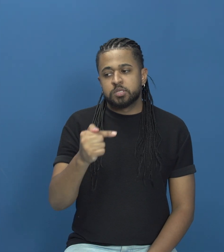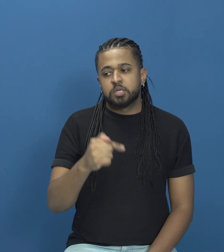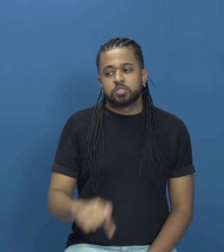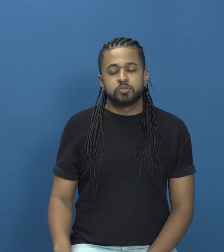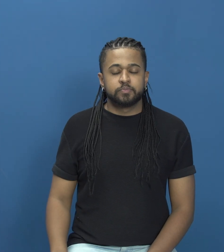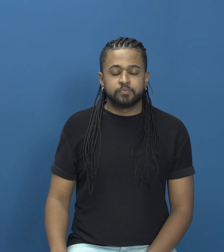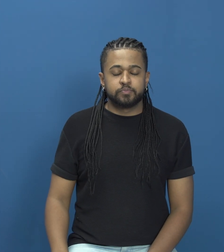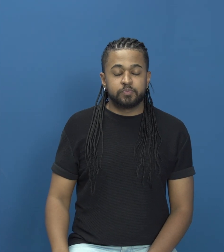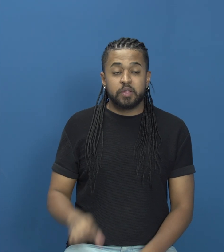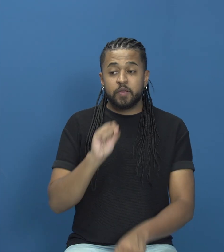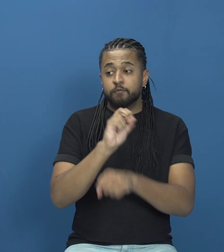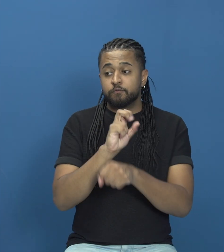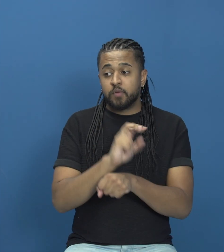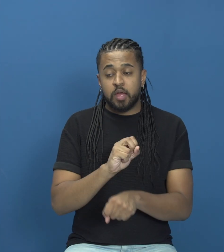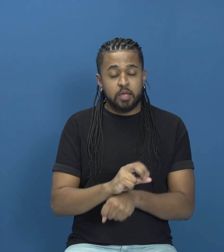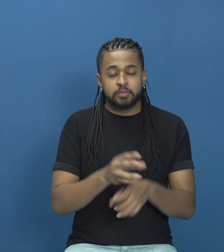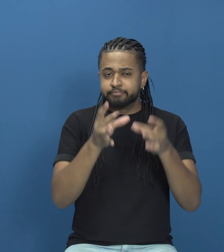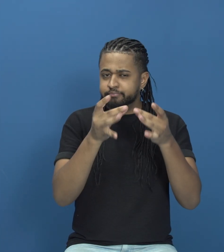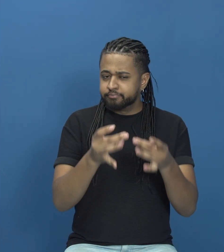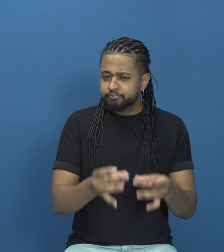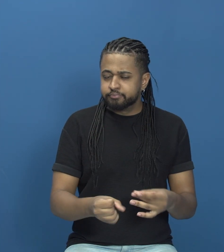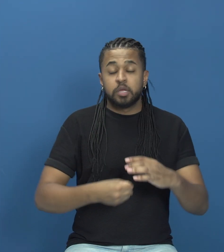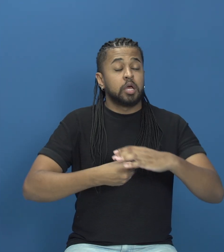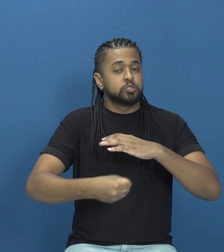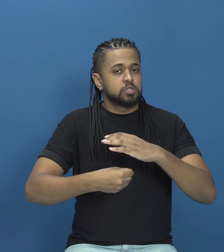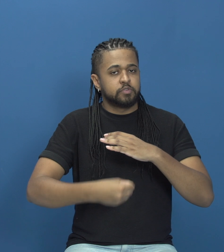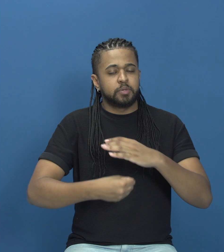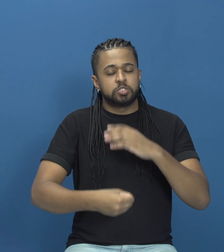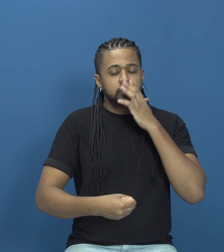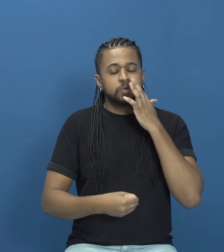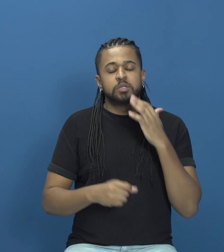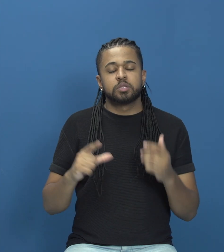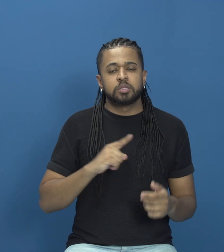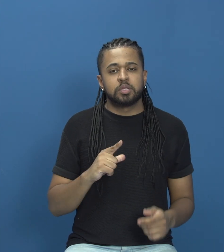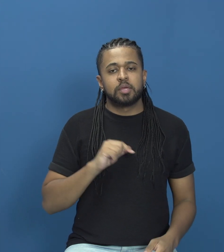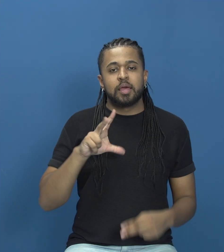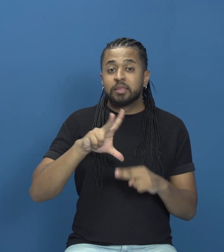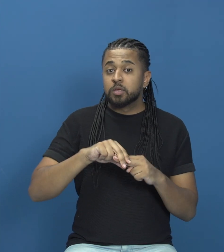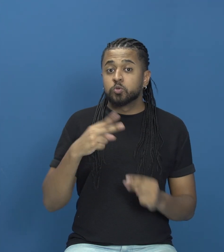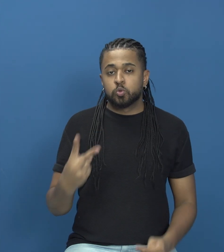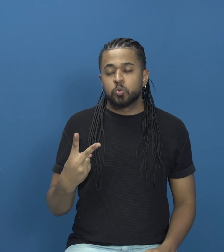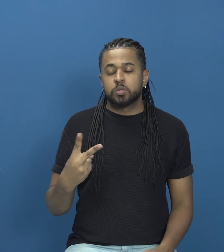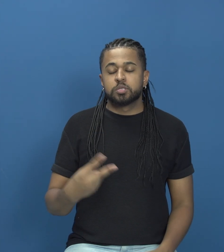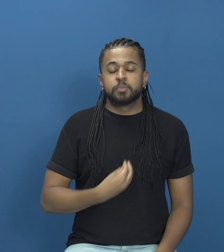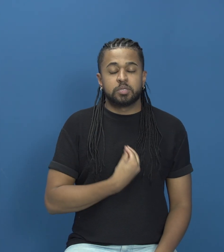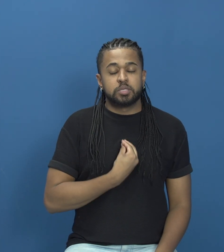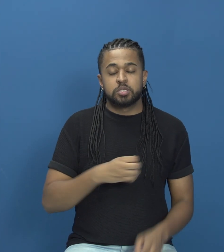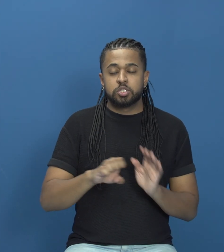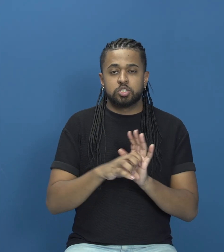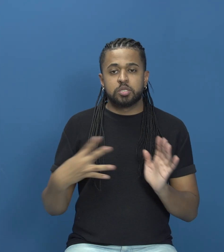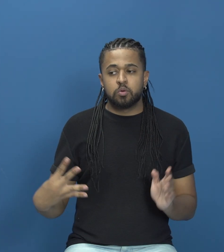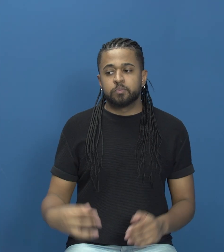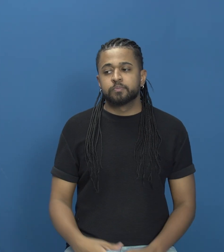5.7. As vagas e a descrição das ações afirmativas contam no anexo 2 do presente edital.